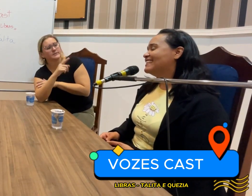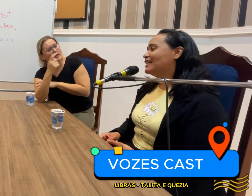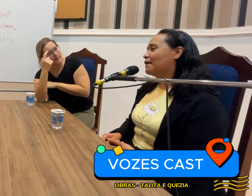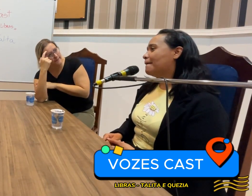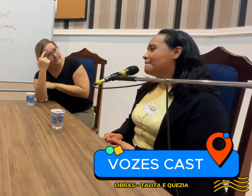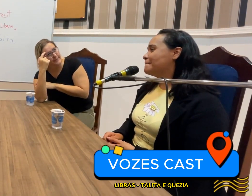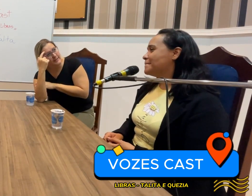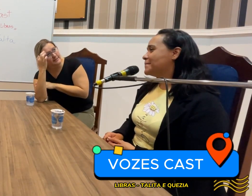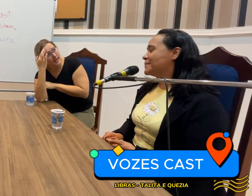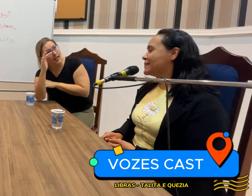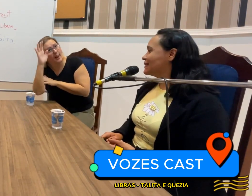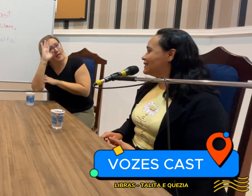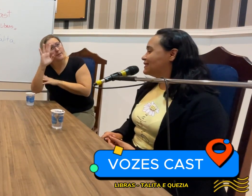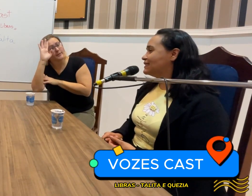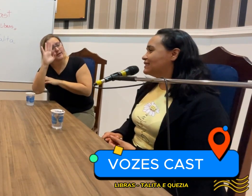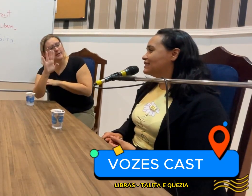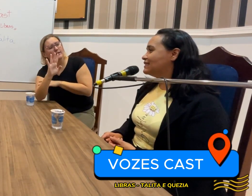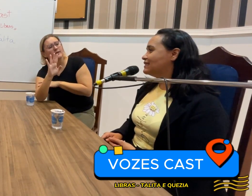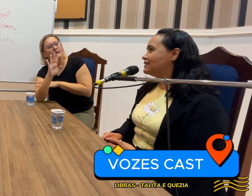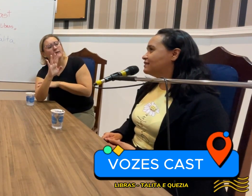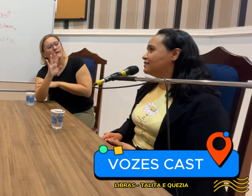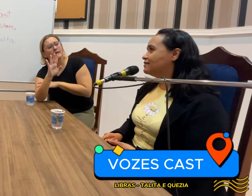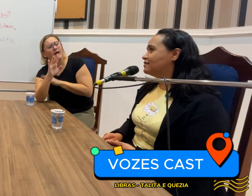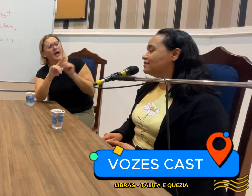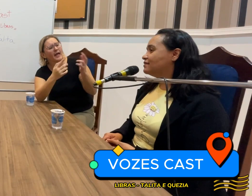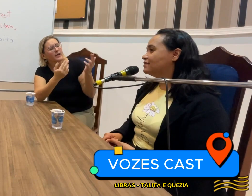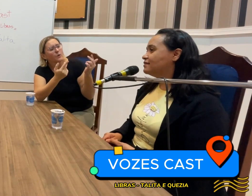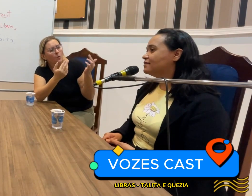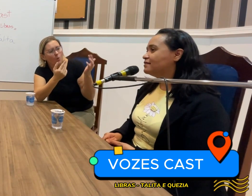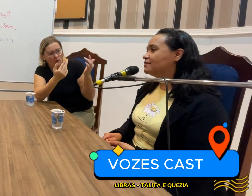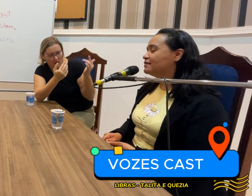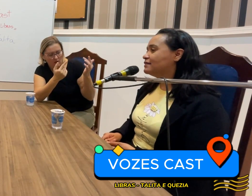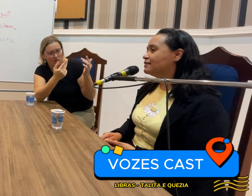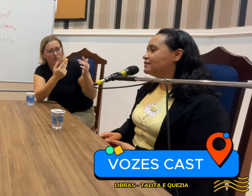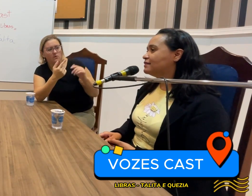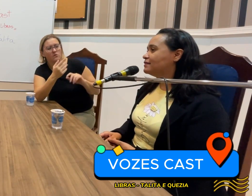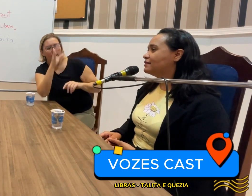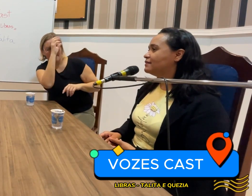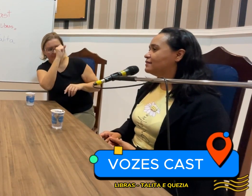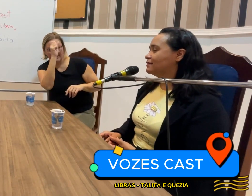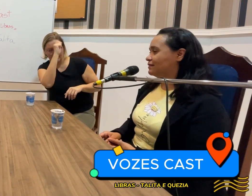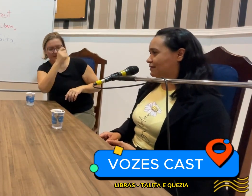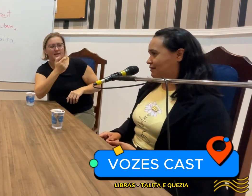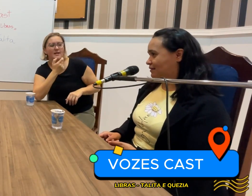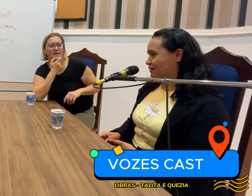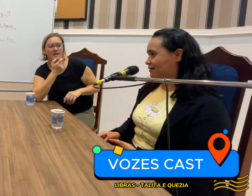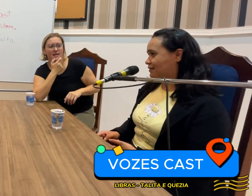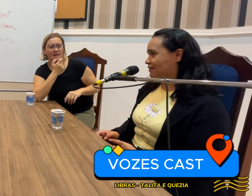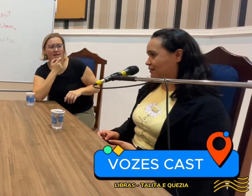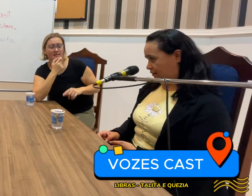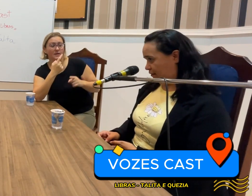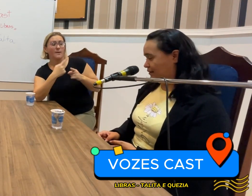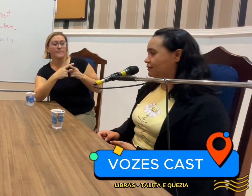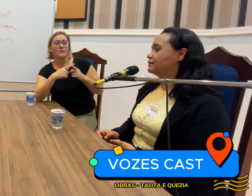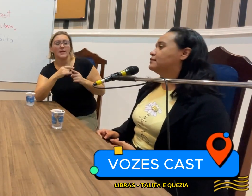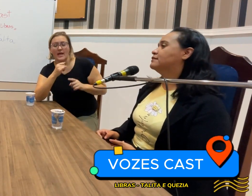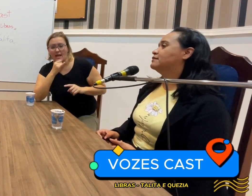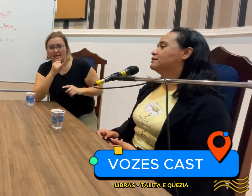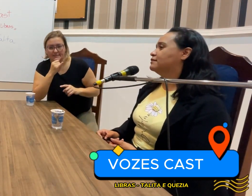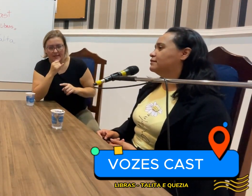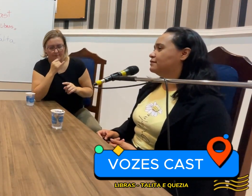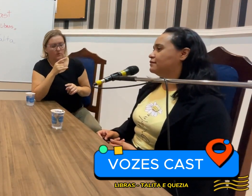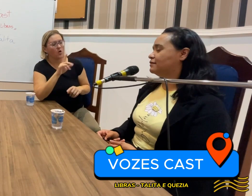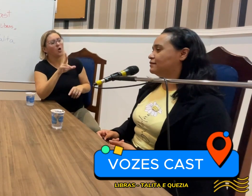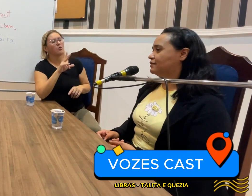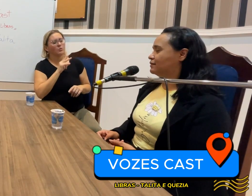algo similar ao inglês, porque no inglês nós temos um inglês técnico, que tem pessoas que